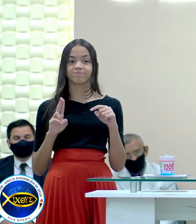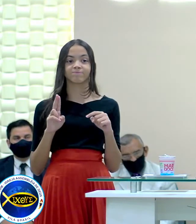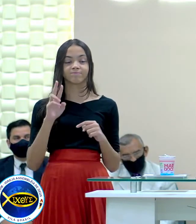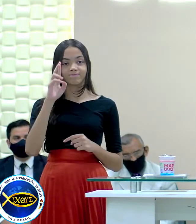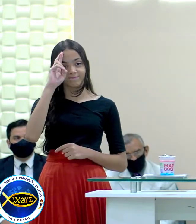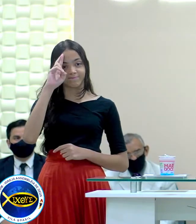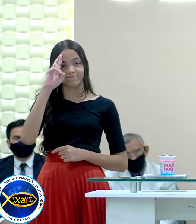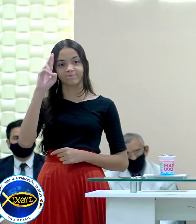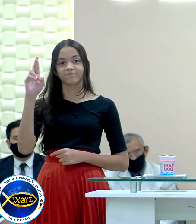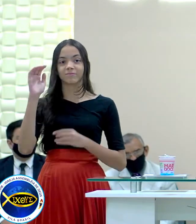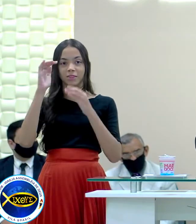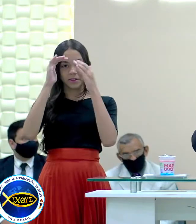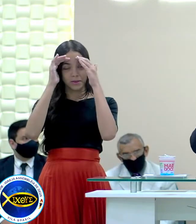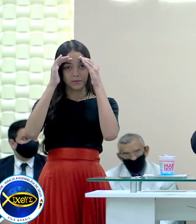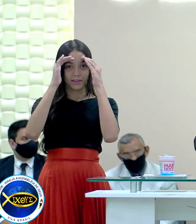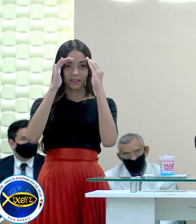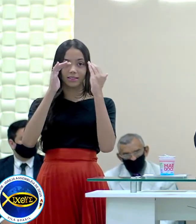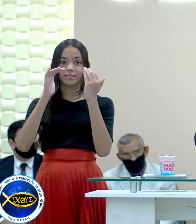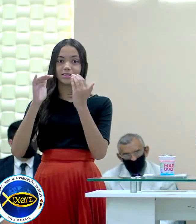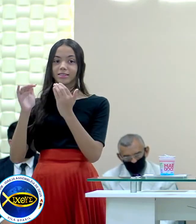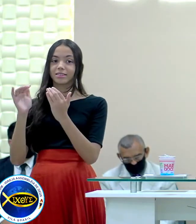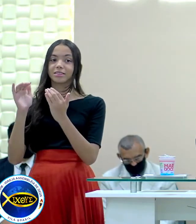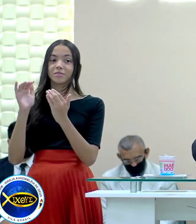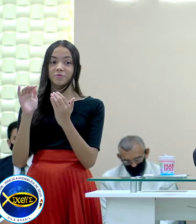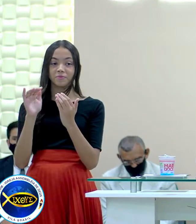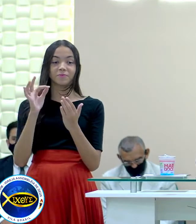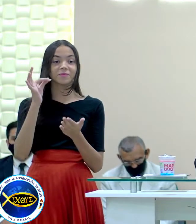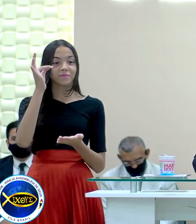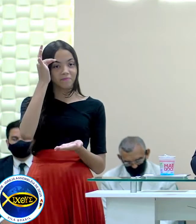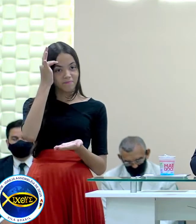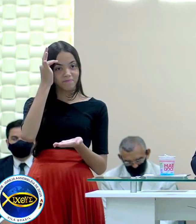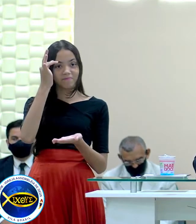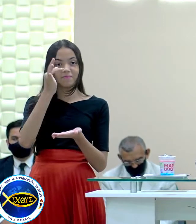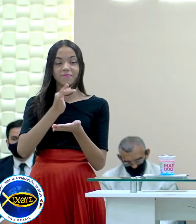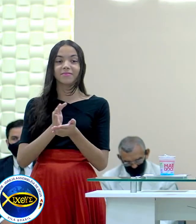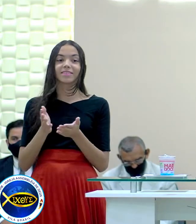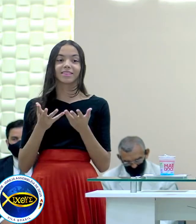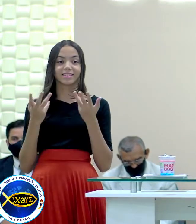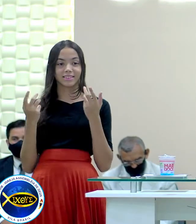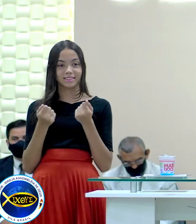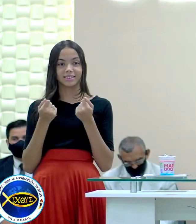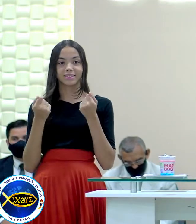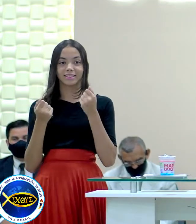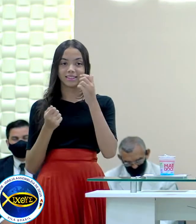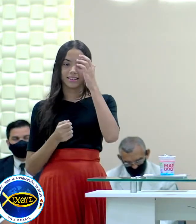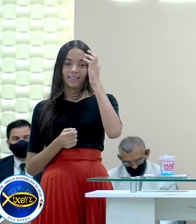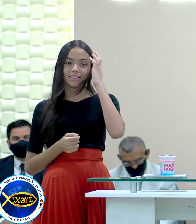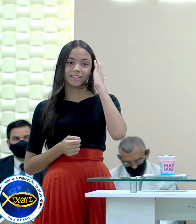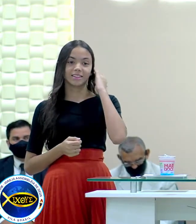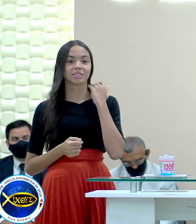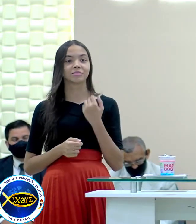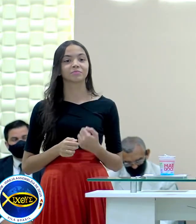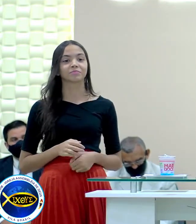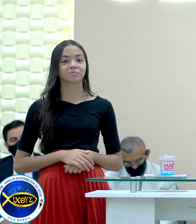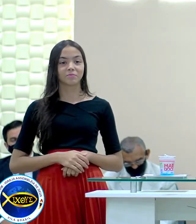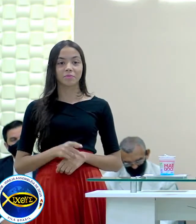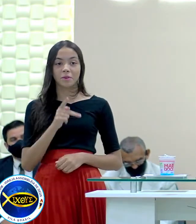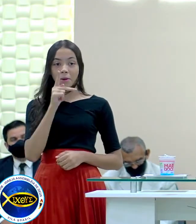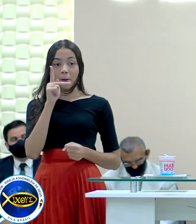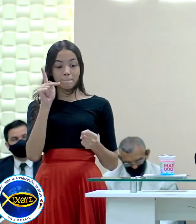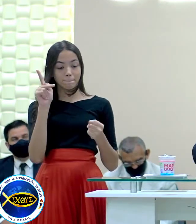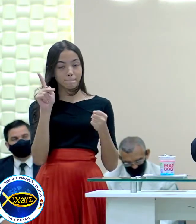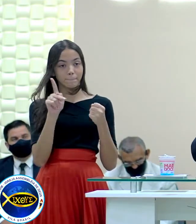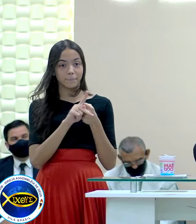Senhor. Obediência que vem pela fé. Aleluia. 1 de Pedro capítulo 1 versículo 2 nos